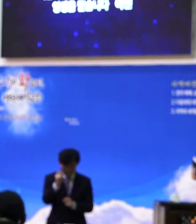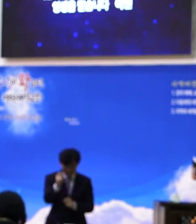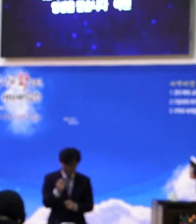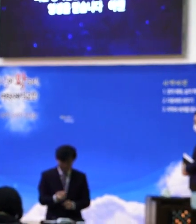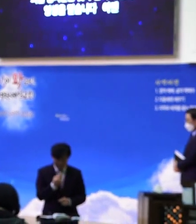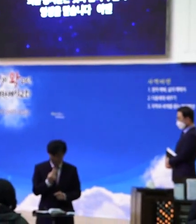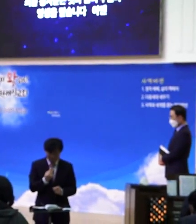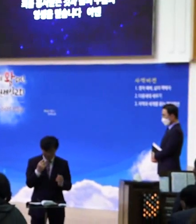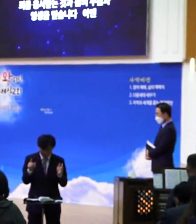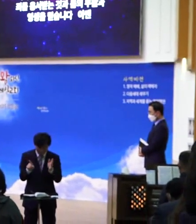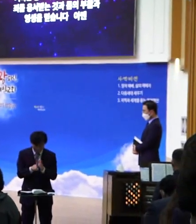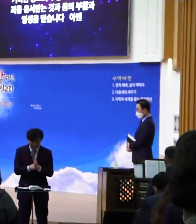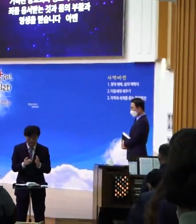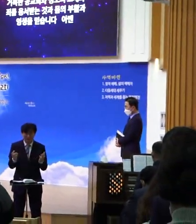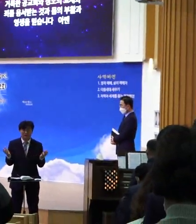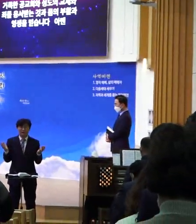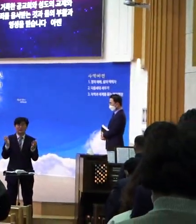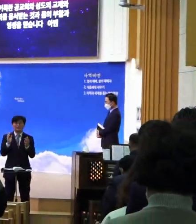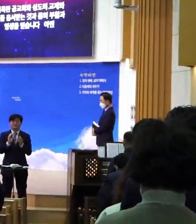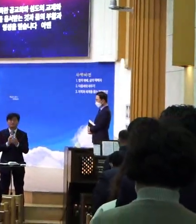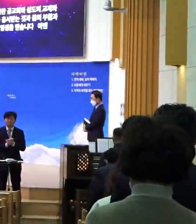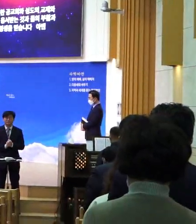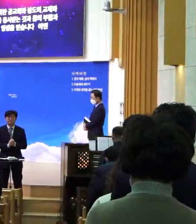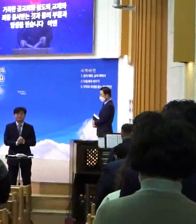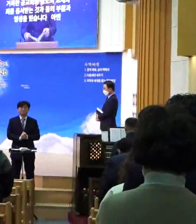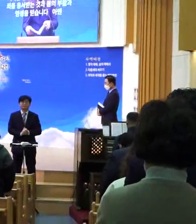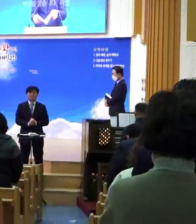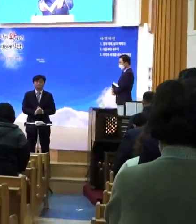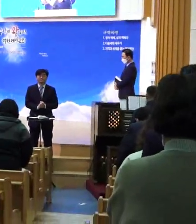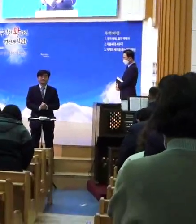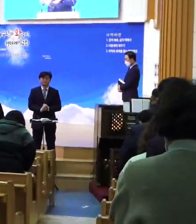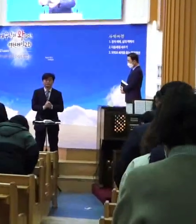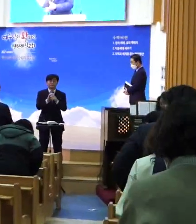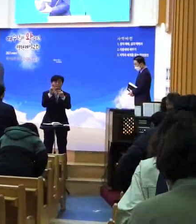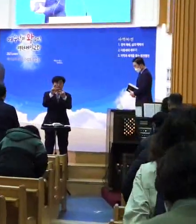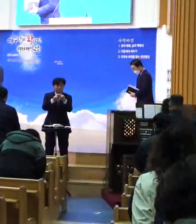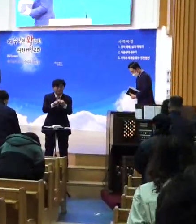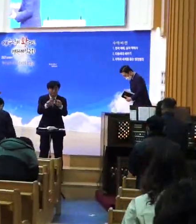부활과 영생을 믿습니다. 아멘.